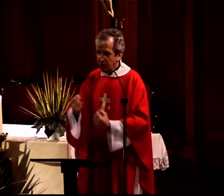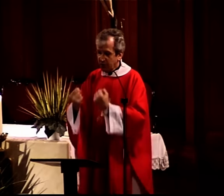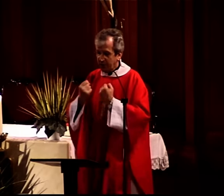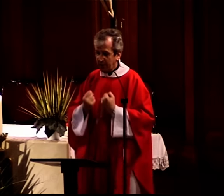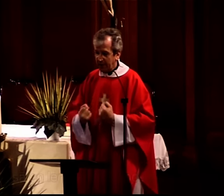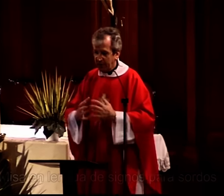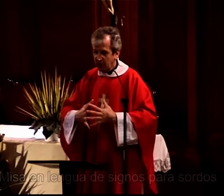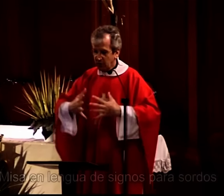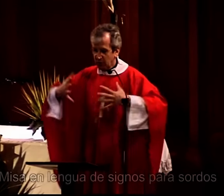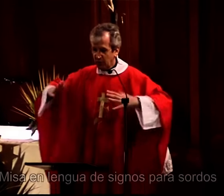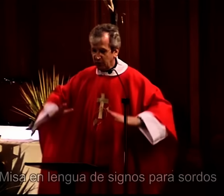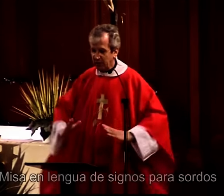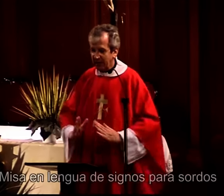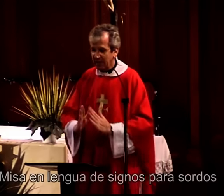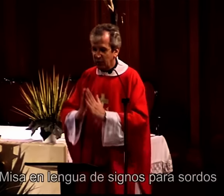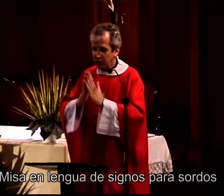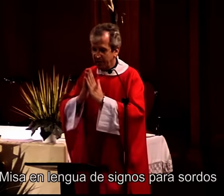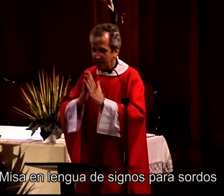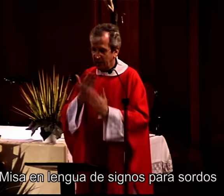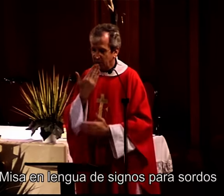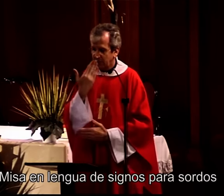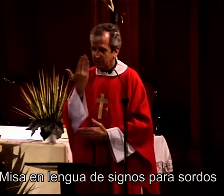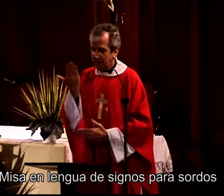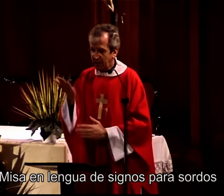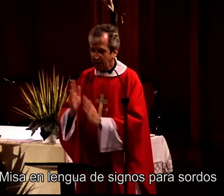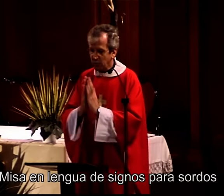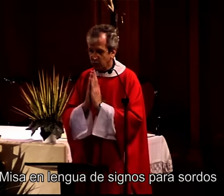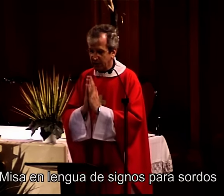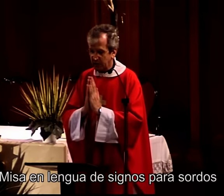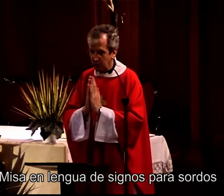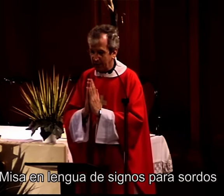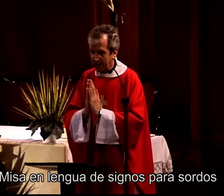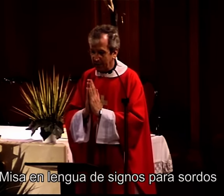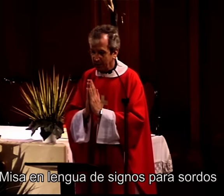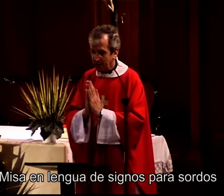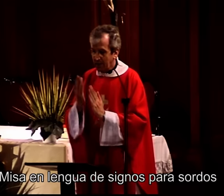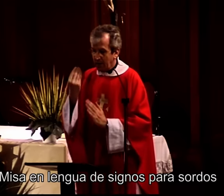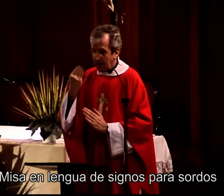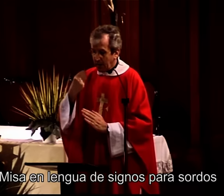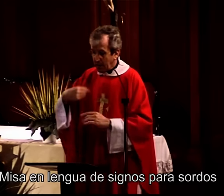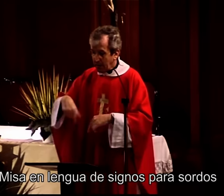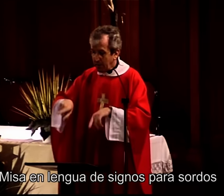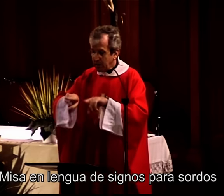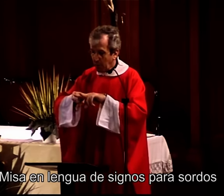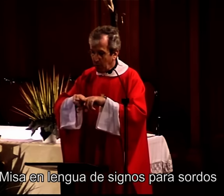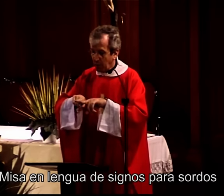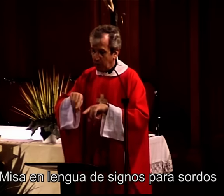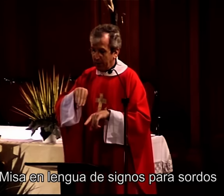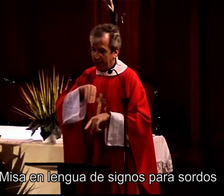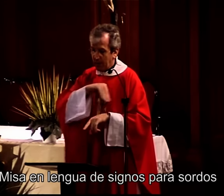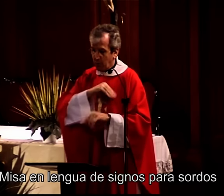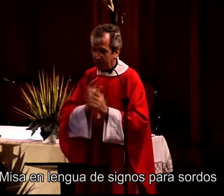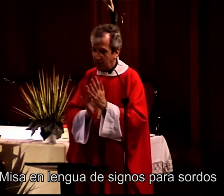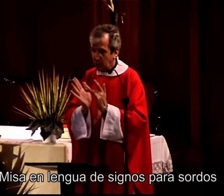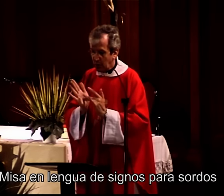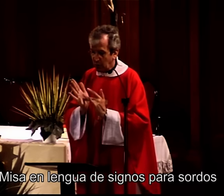Señor Dios, fortalecidos con tan santos misterios, te dirigimos nuestra súplica. Y del mismo modo